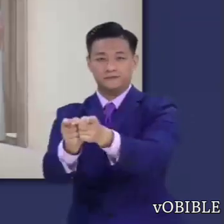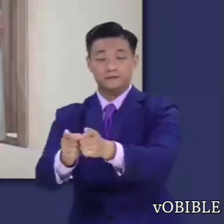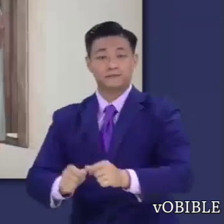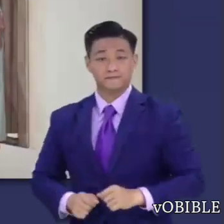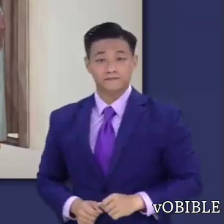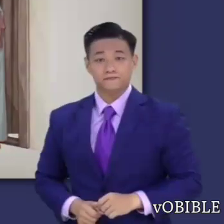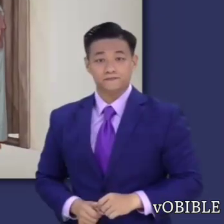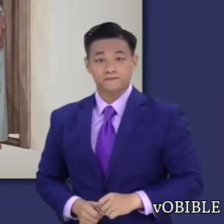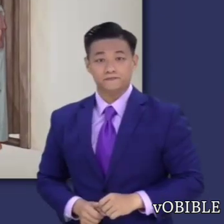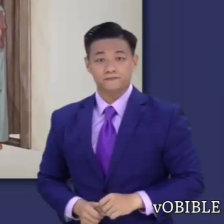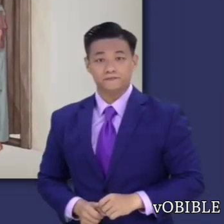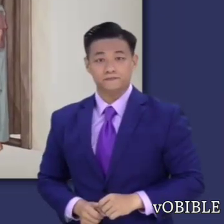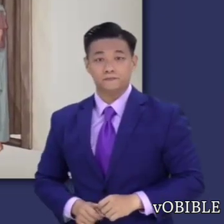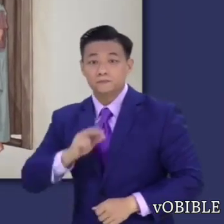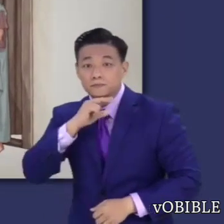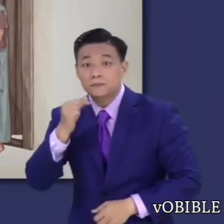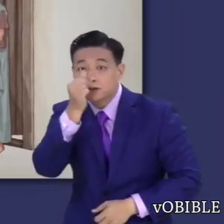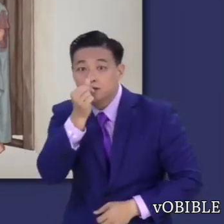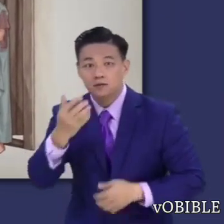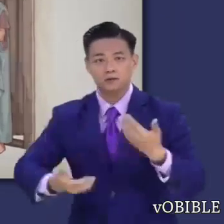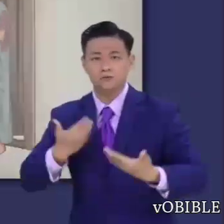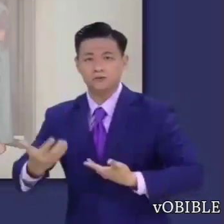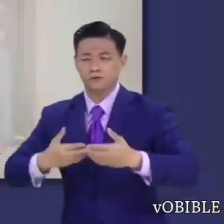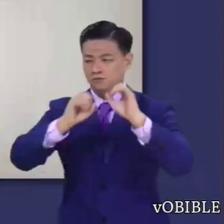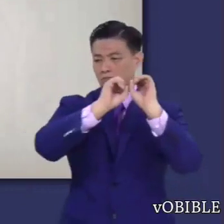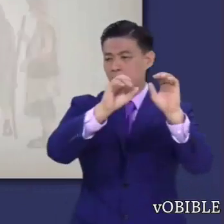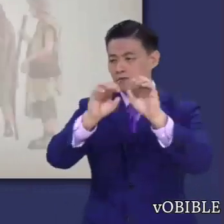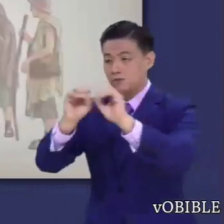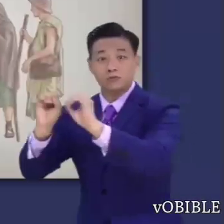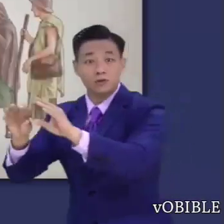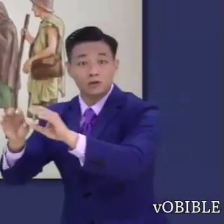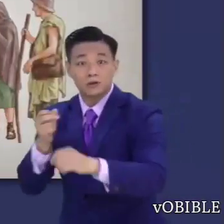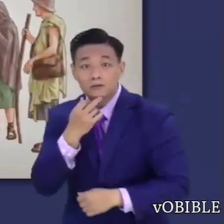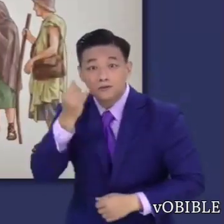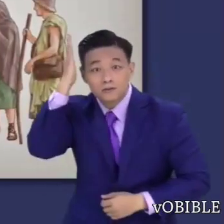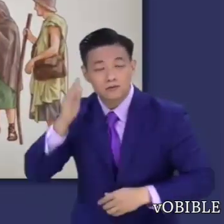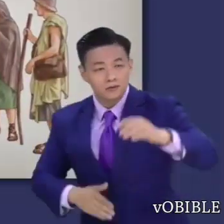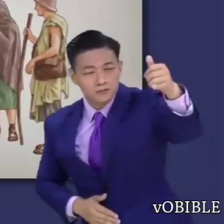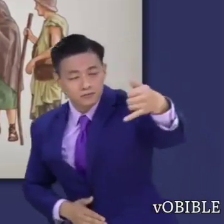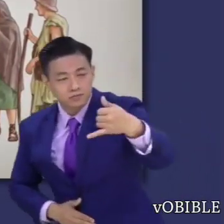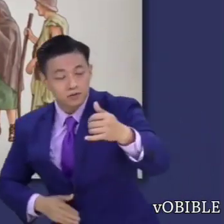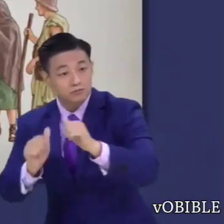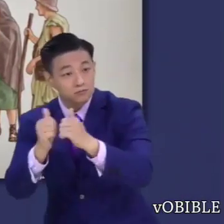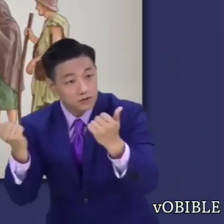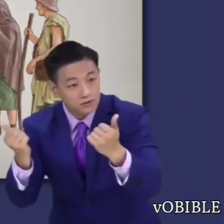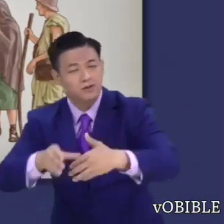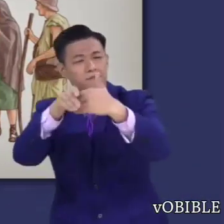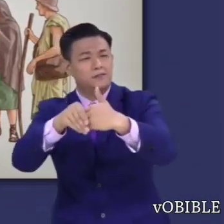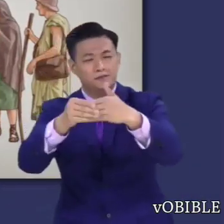该由赢得了很好的名声，因为他不但谨守真理，而且乐意款待不认识的弟